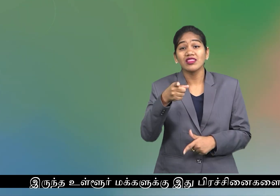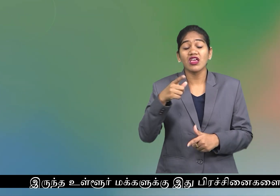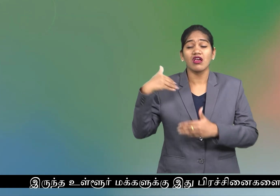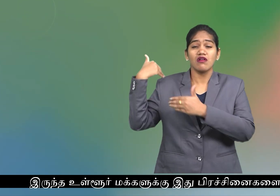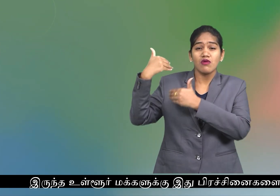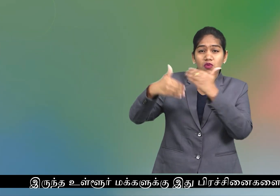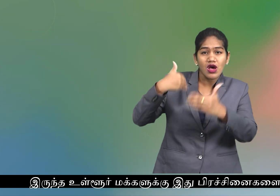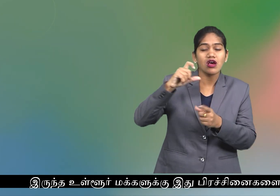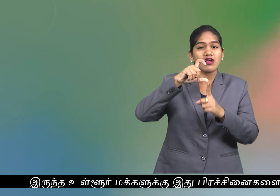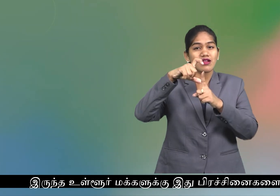மோசமாக்கியது.